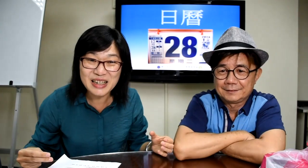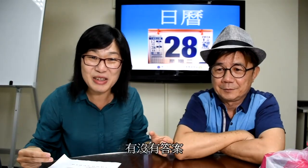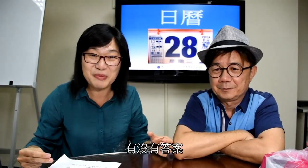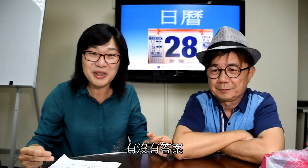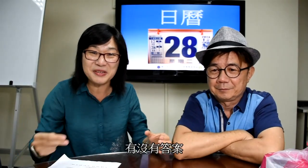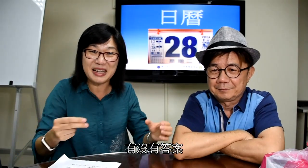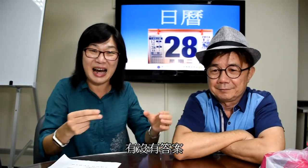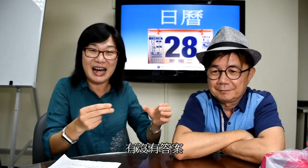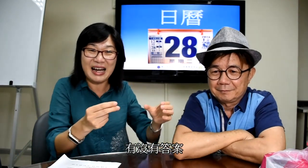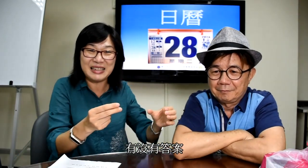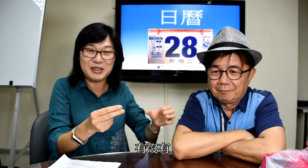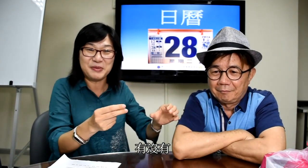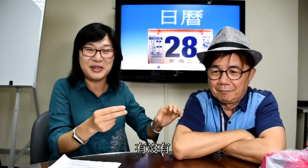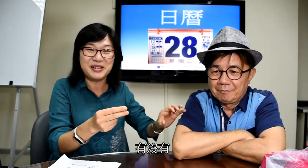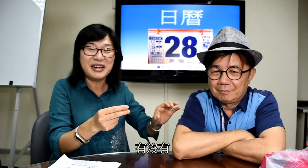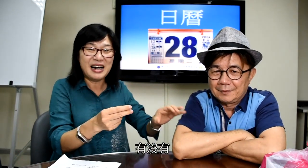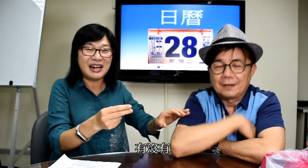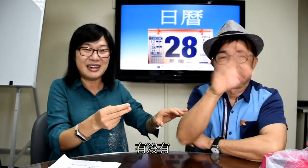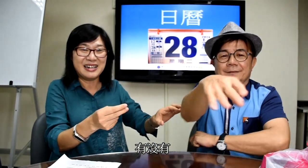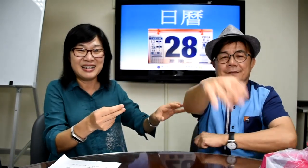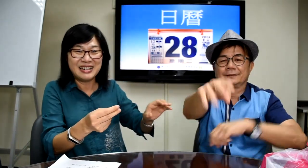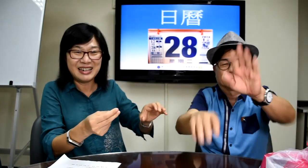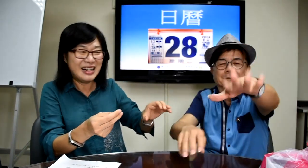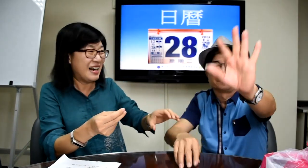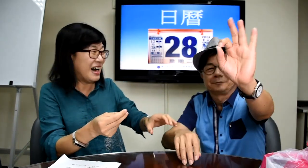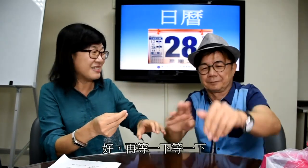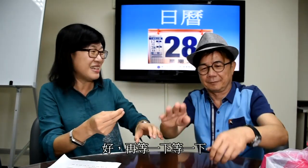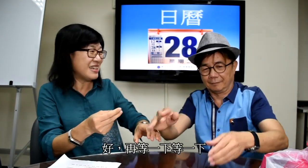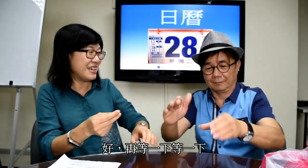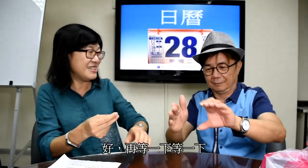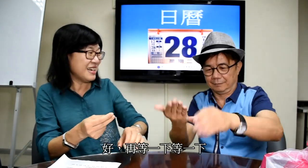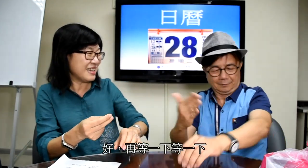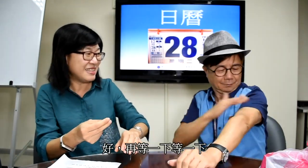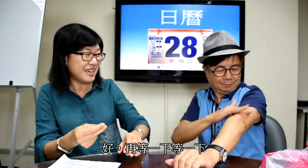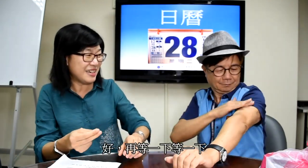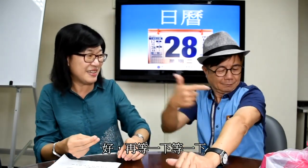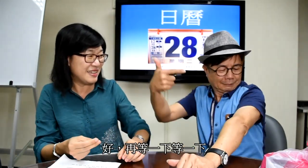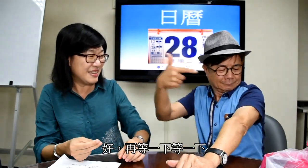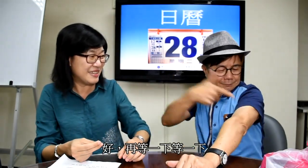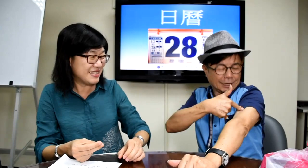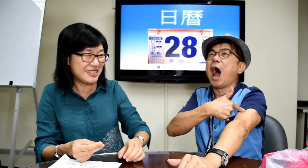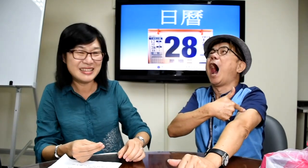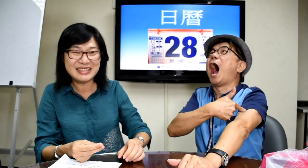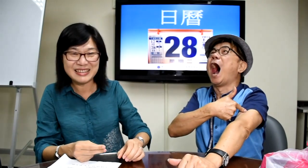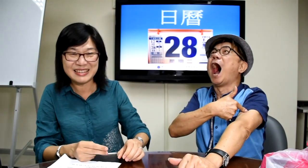有没有答案？有没有？好，再等一下，等一下。